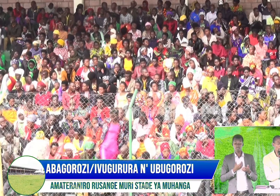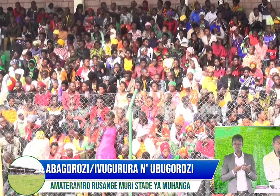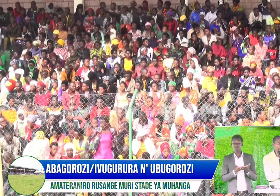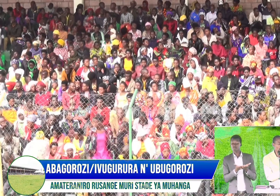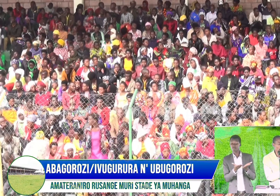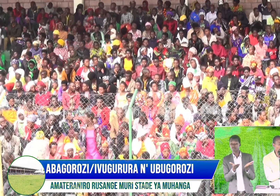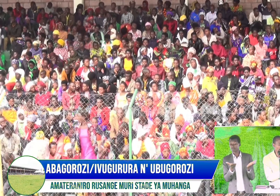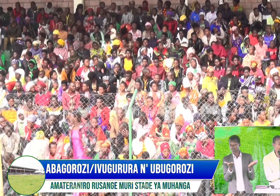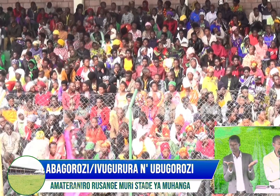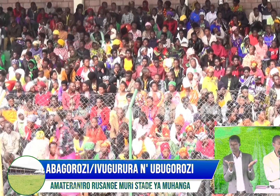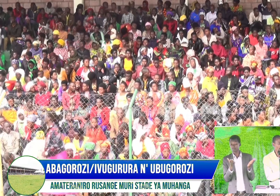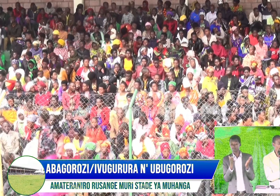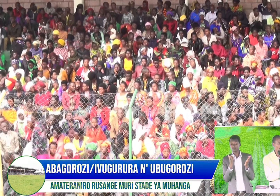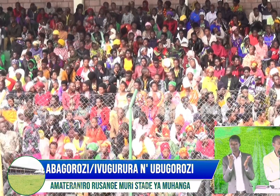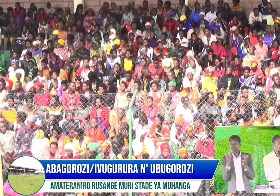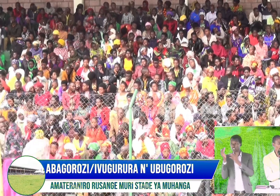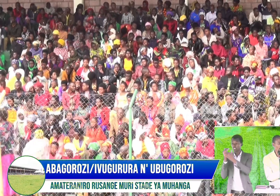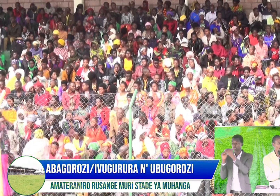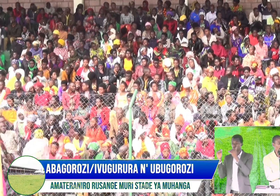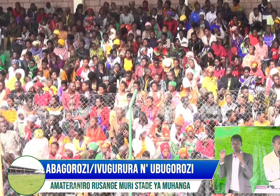iri jambo riraremereye